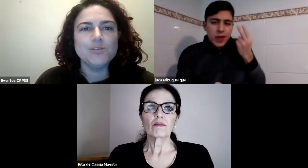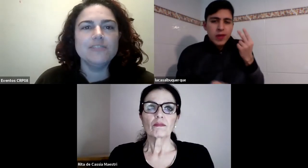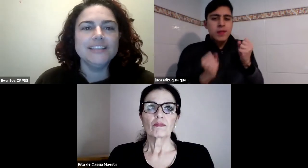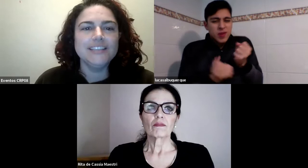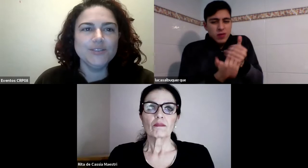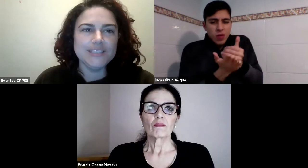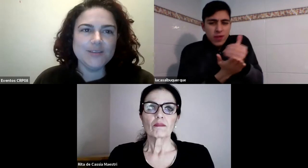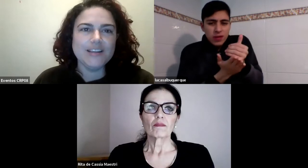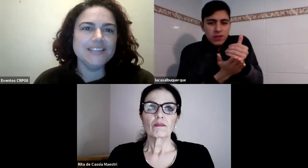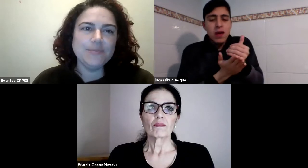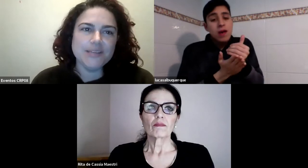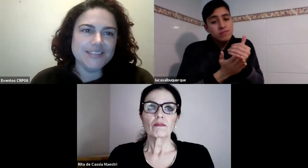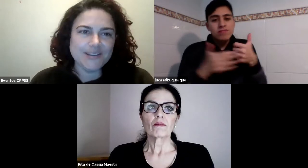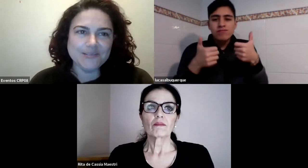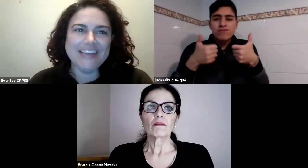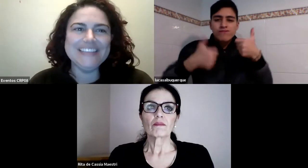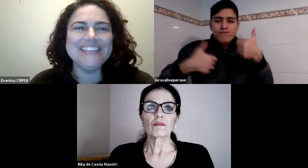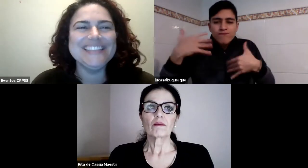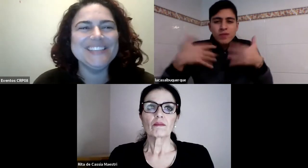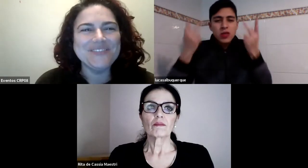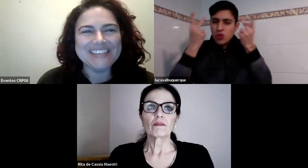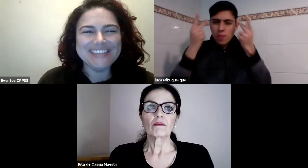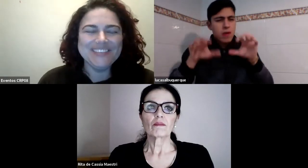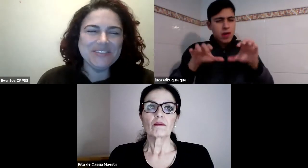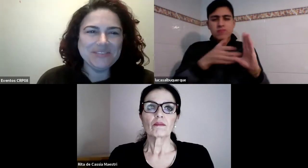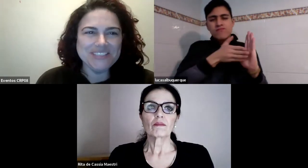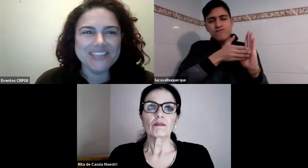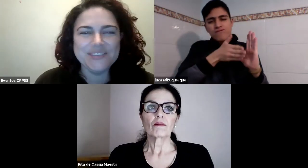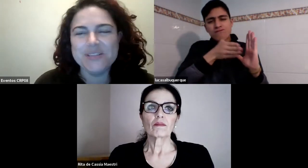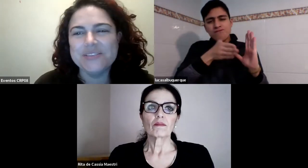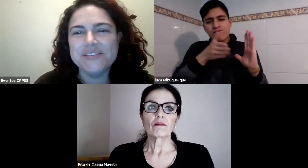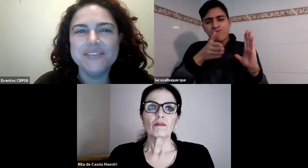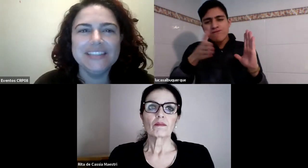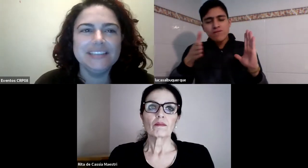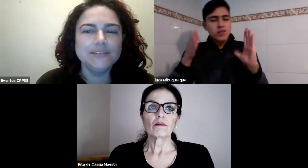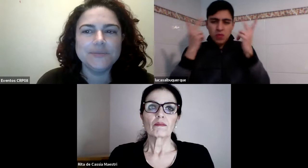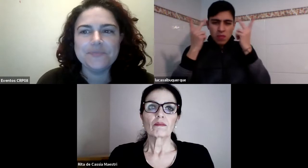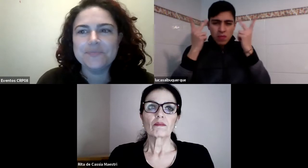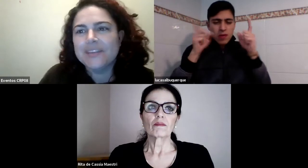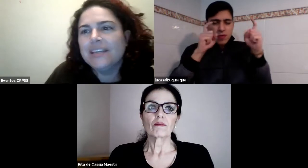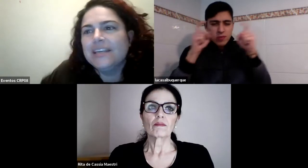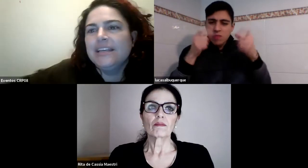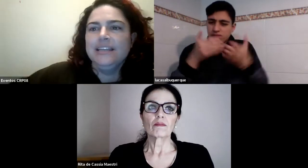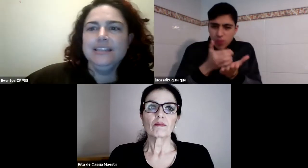O pessoal vai entrando na sequência, é sempre assim que acontece, né? A gente começa a reunião e depois as pessoas vão entrando.